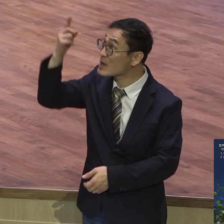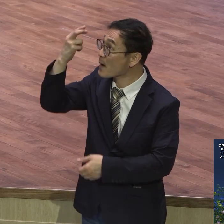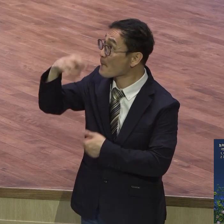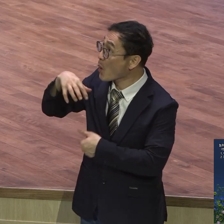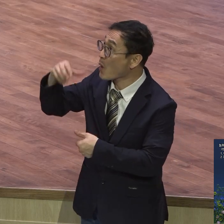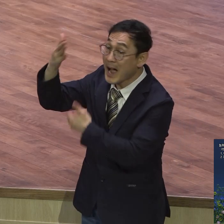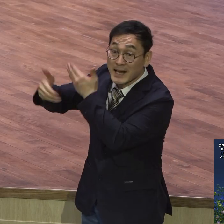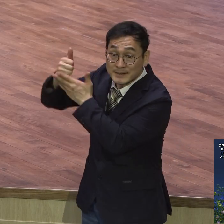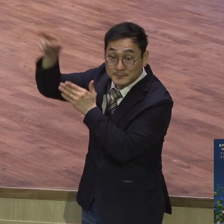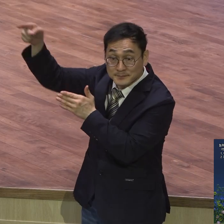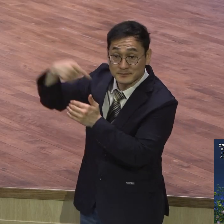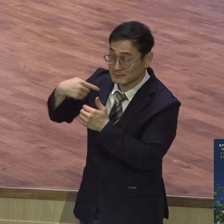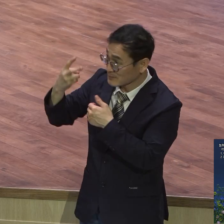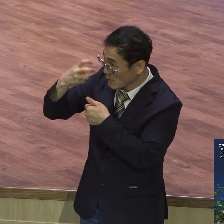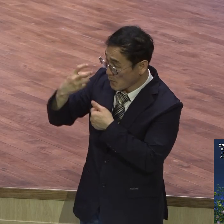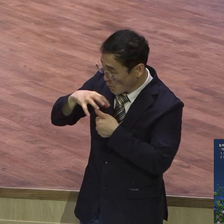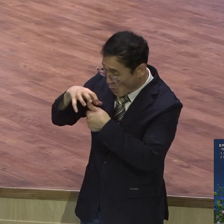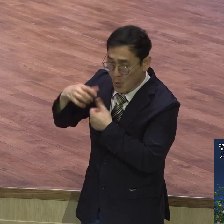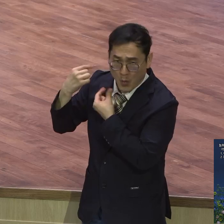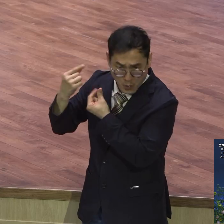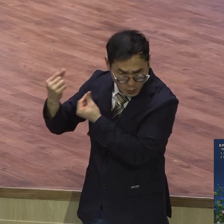장대한 속속이라 할지라도